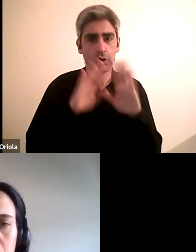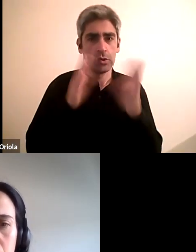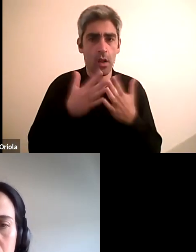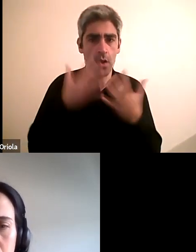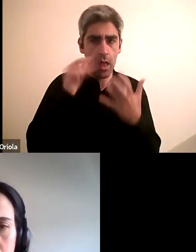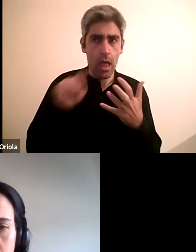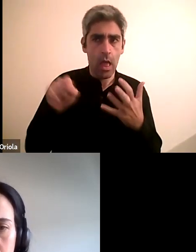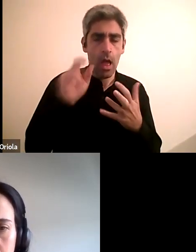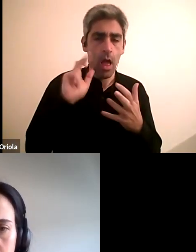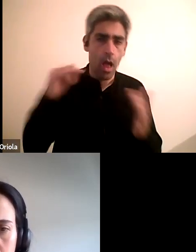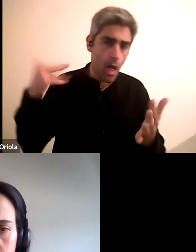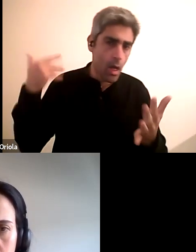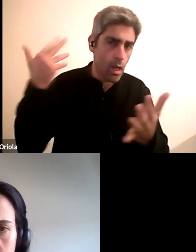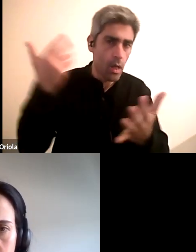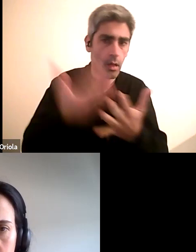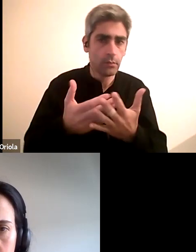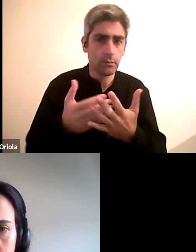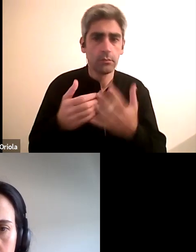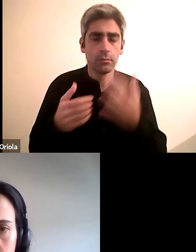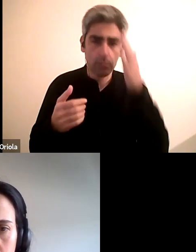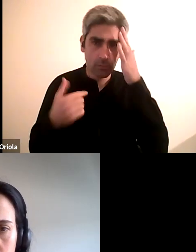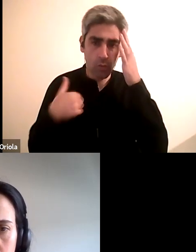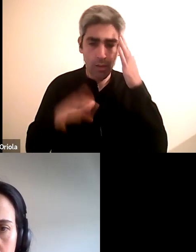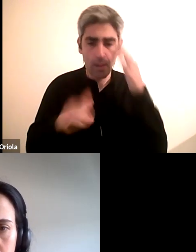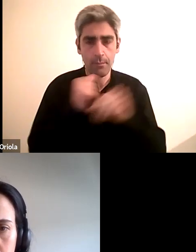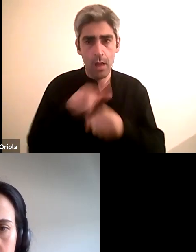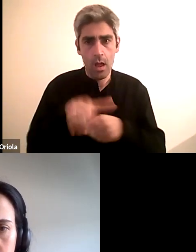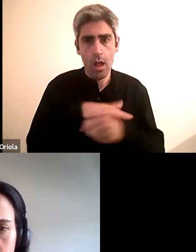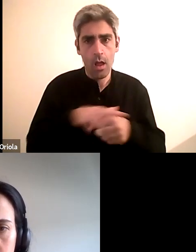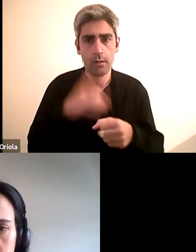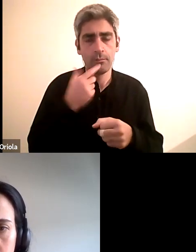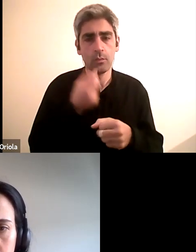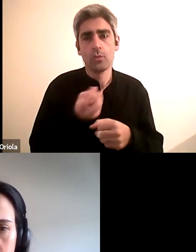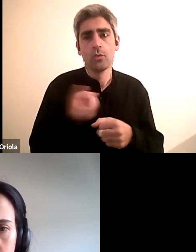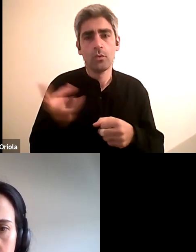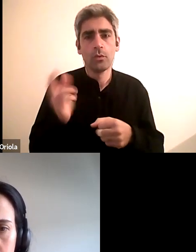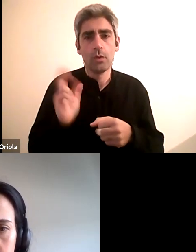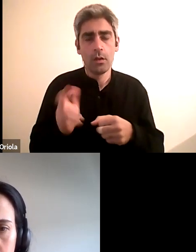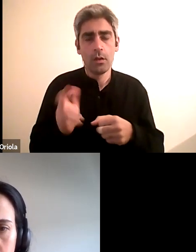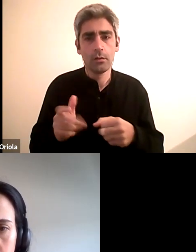ao longo dos anos que eu estou nesta área, e são muitos mesmo,